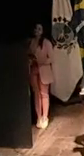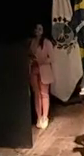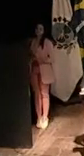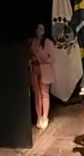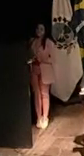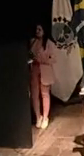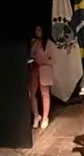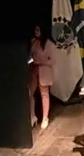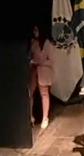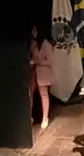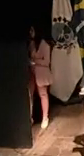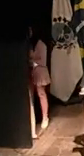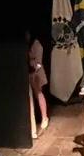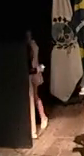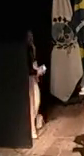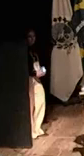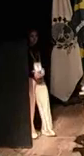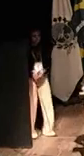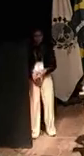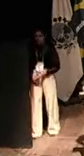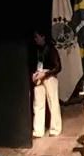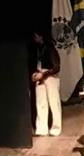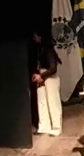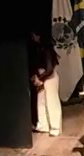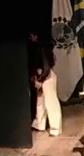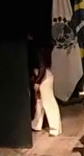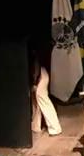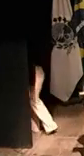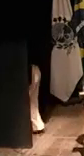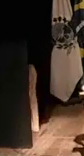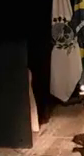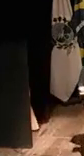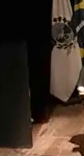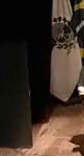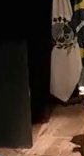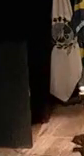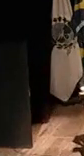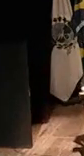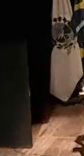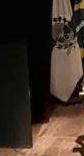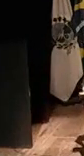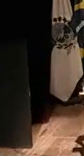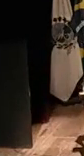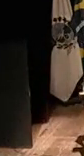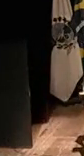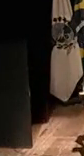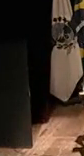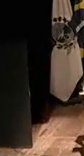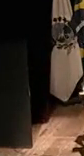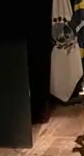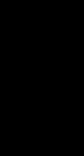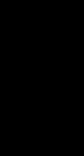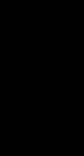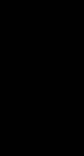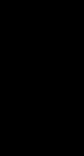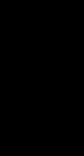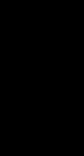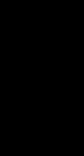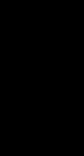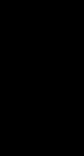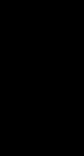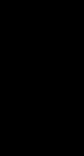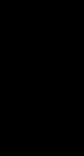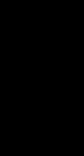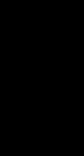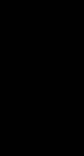nesse momento iniciar uma fala que talvez alguns de vocês não tem um pleno conhecimento de como deve ser o processo